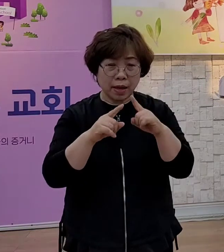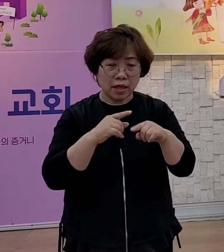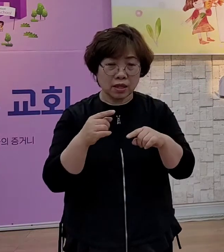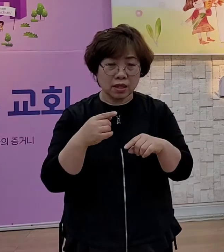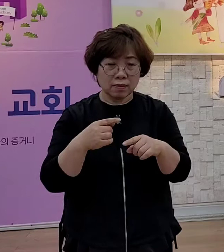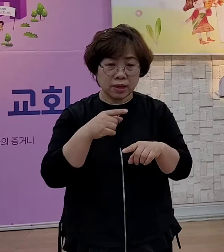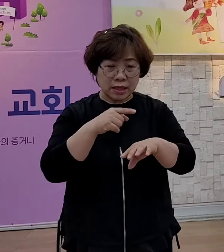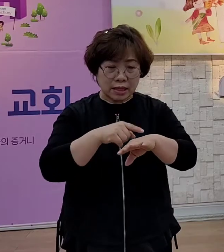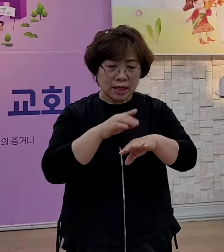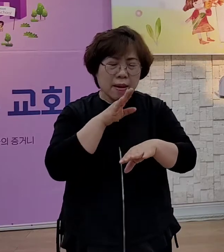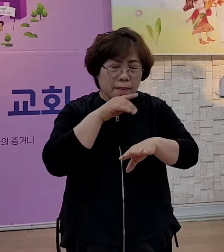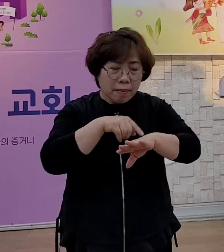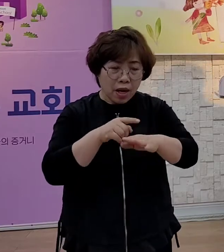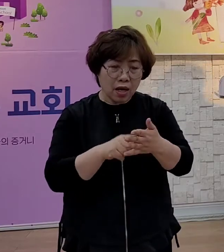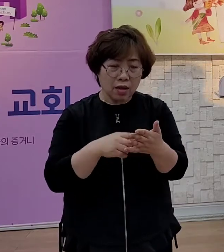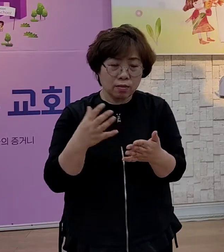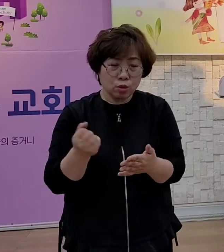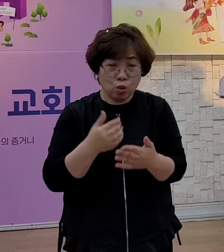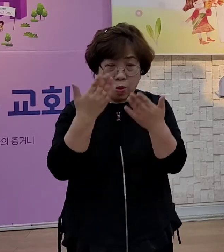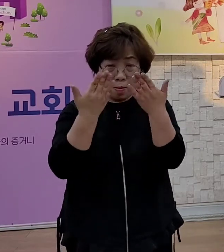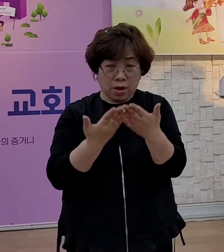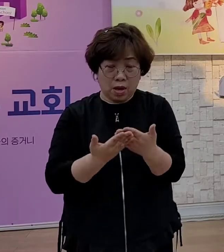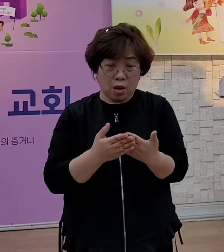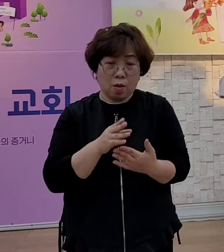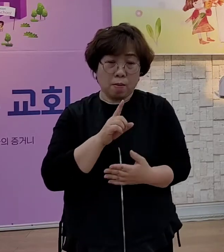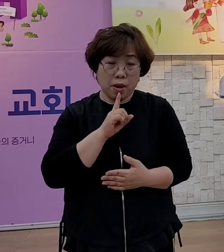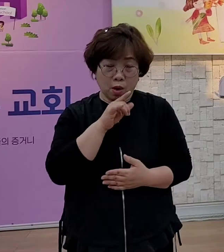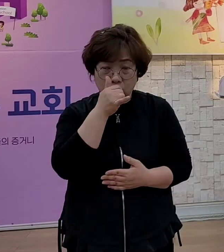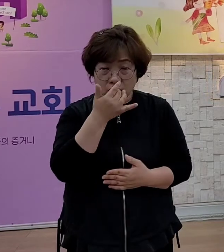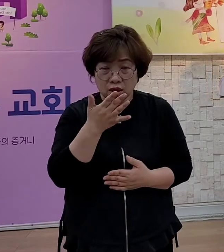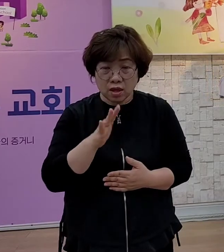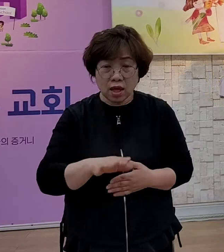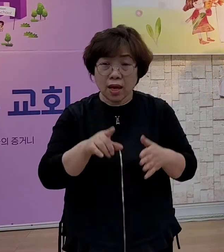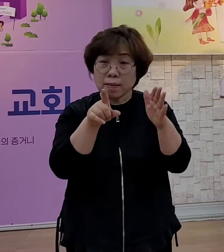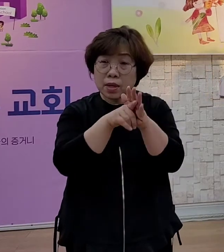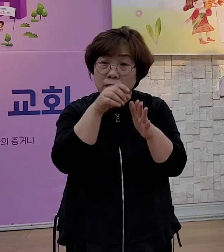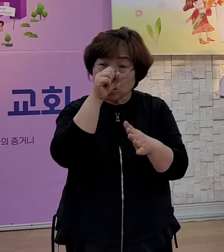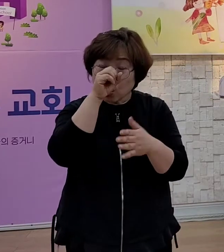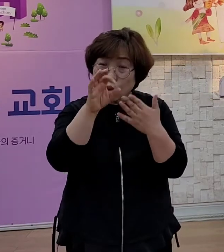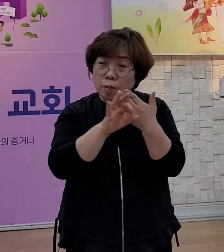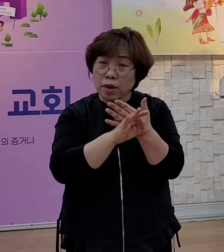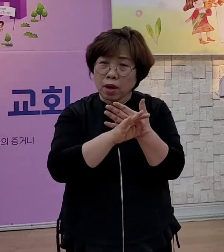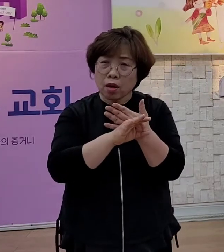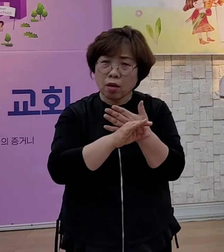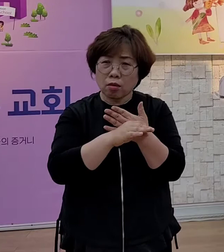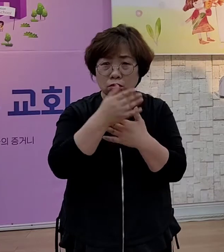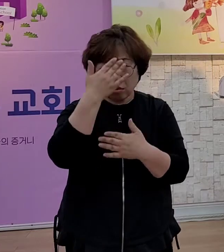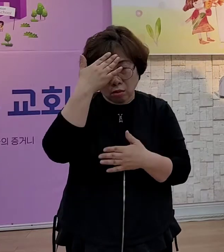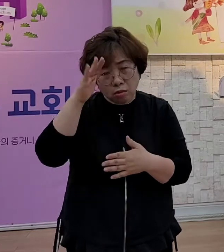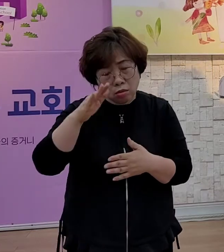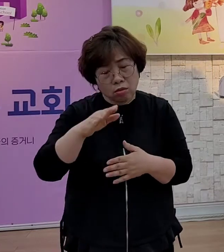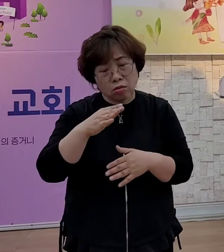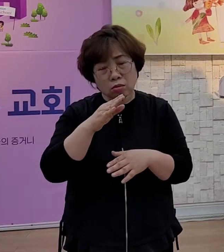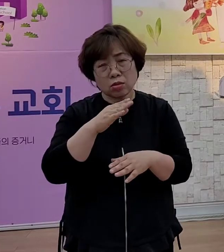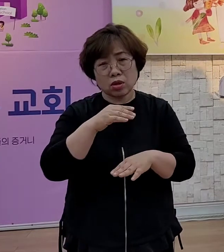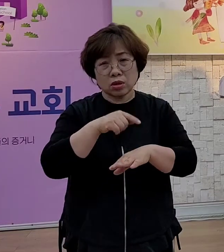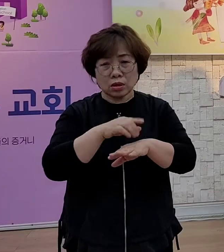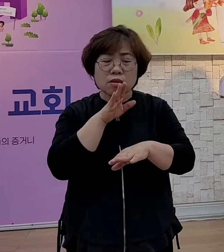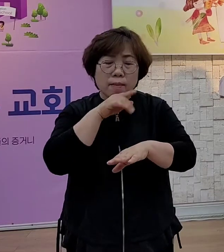제목이 말씀을 진심으로 받으라 그랬는데 첫 번째 주제가 믿음 좋으면 당연히 말씀을 진심으로 받는 거, 이거 당연한 거